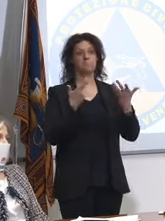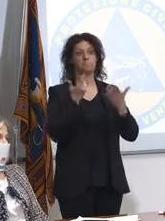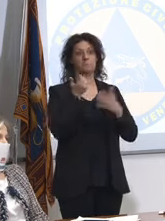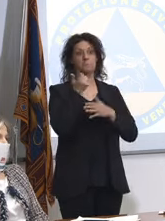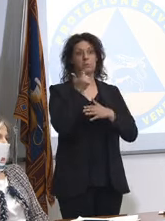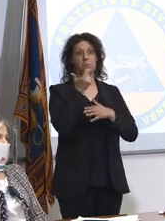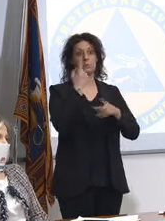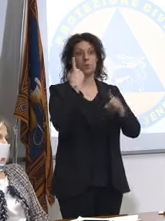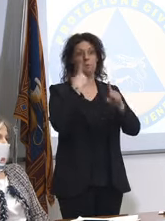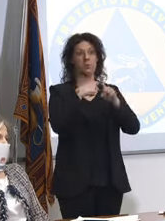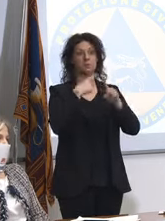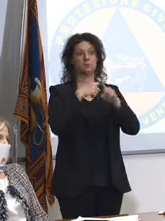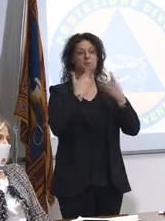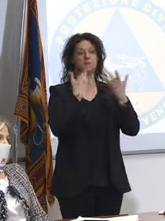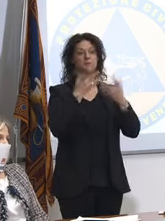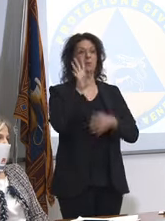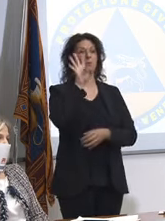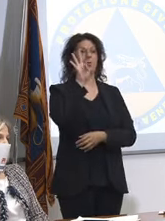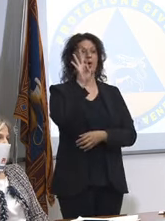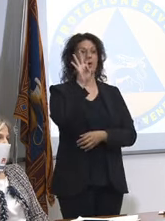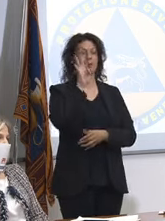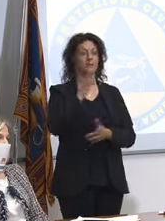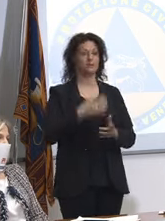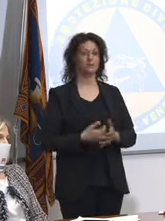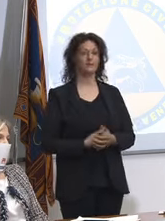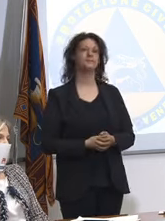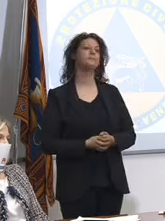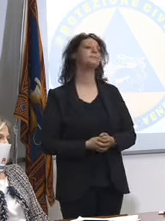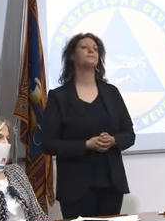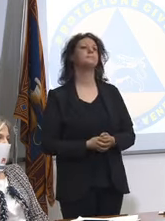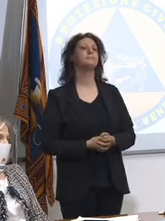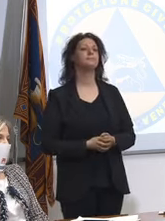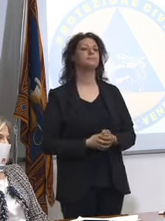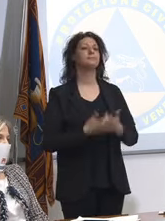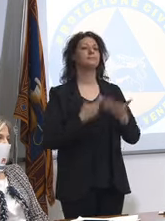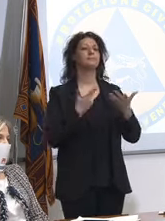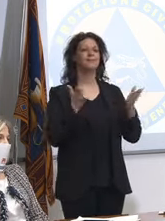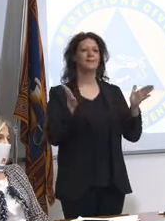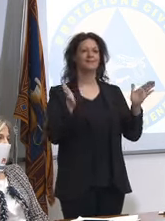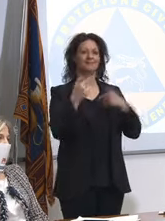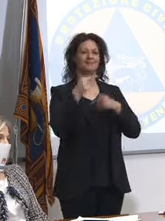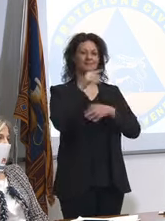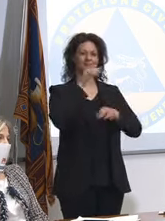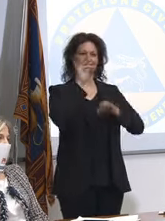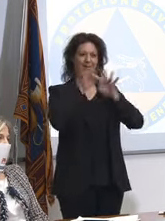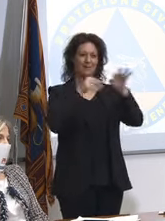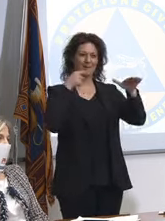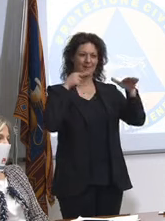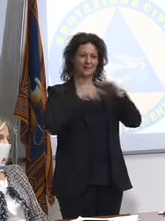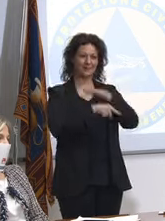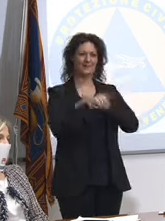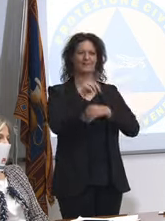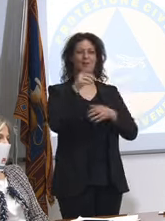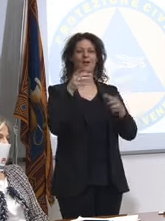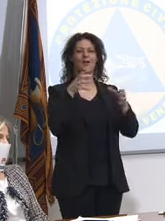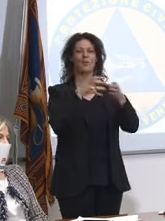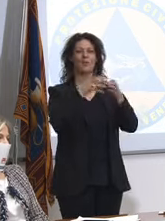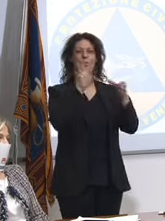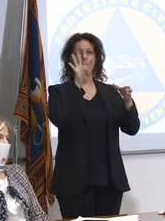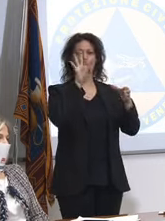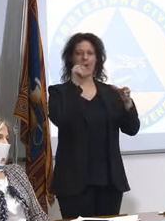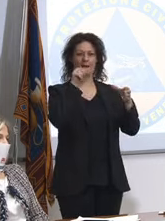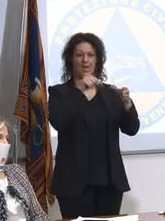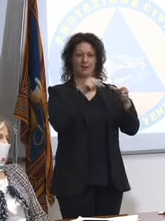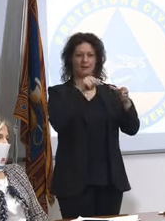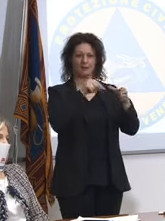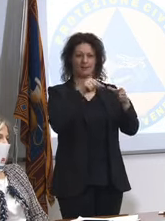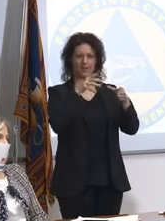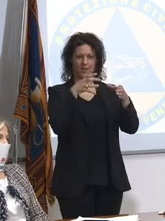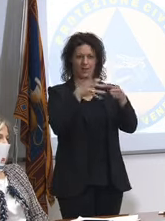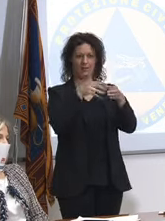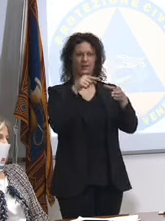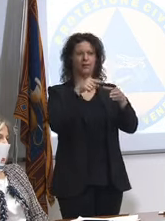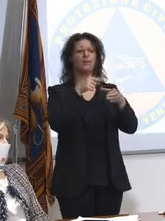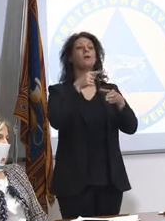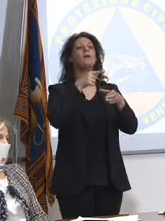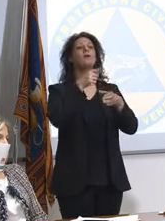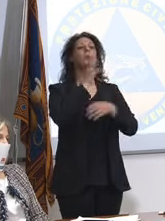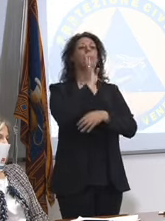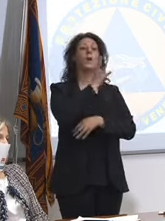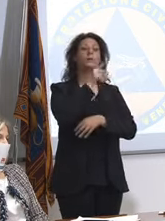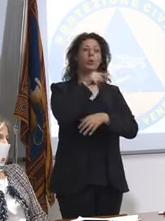40 in terapia intensiva con positivi 14 e 26 negativi.